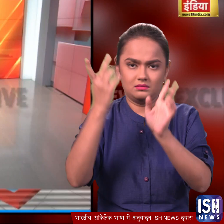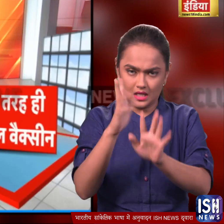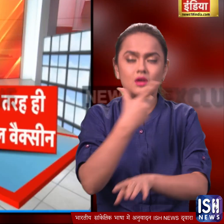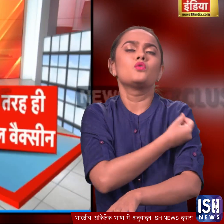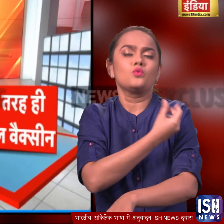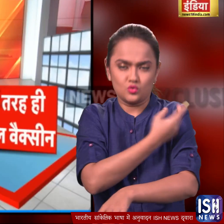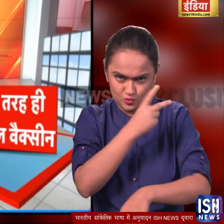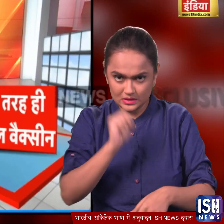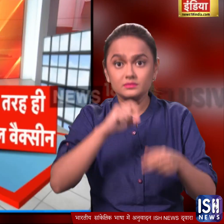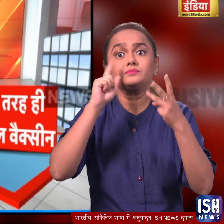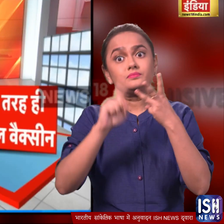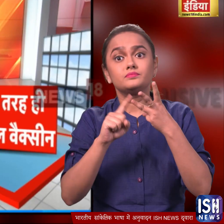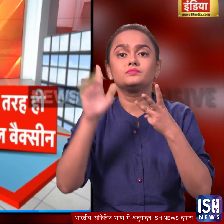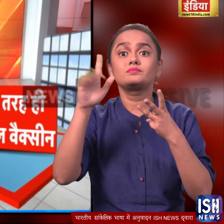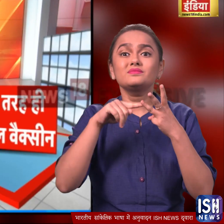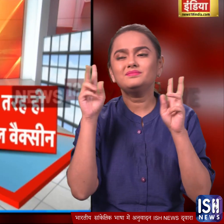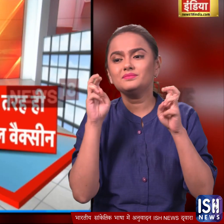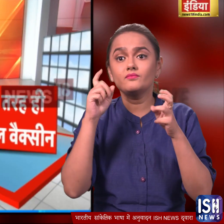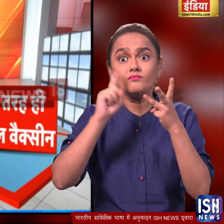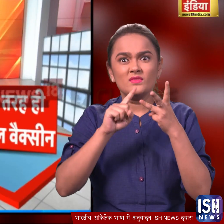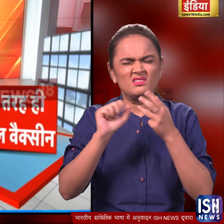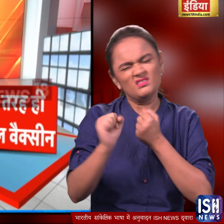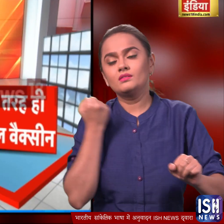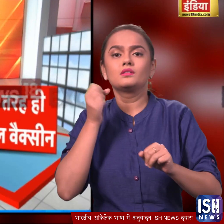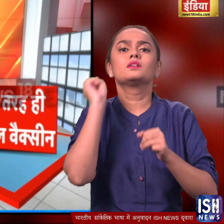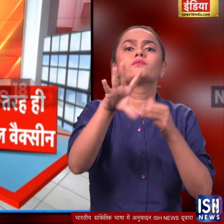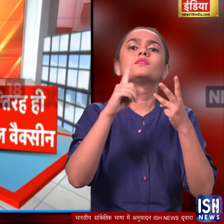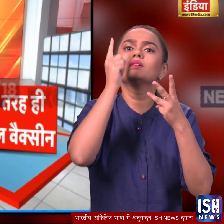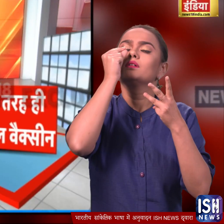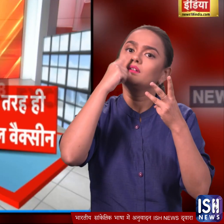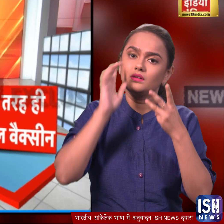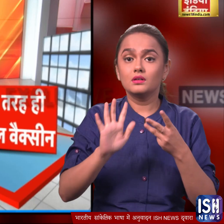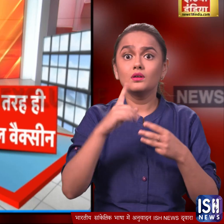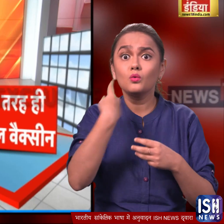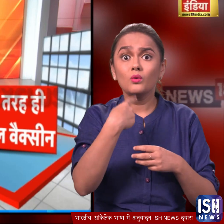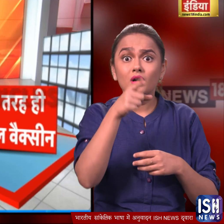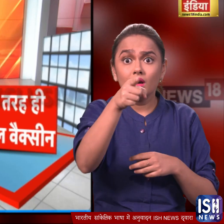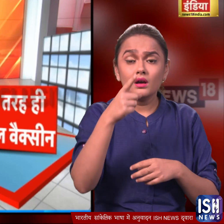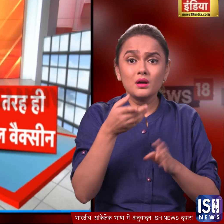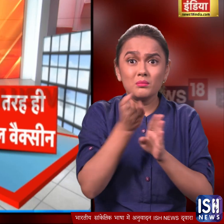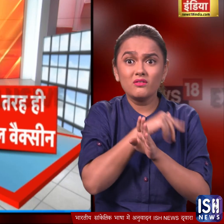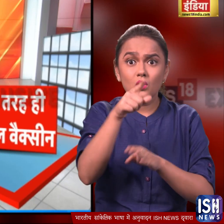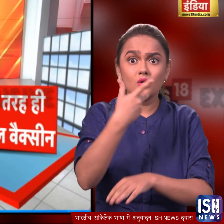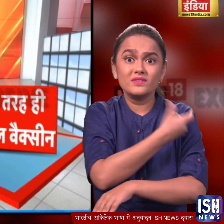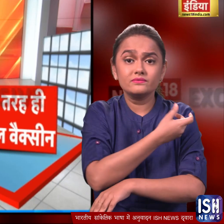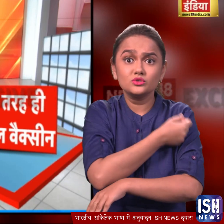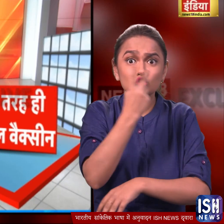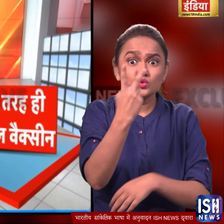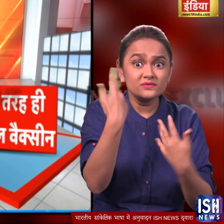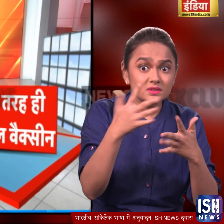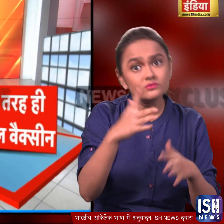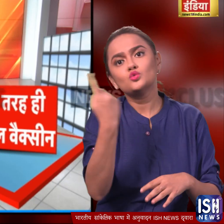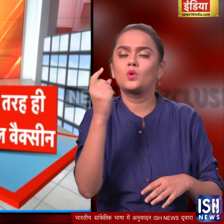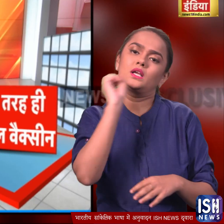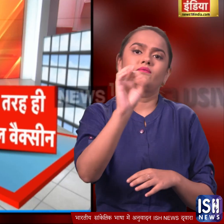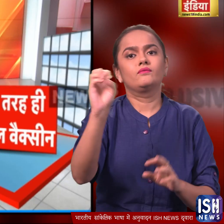मतलब यह कि ऐसी वैक्सीन होगी जो बूस्टर डोज की तरह इस्तेमाल होगी। ऐसे लोगों को ही दी जाएगी जिन्हें पहले से किसी दूसरी वैक्सीन की दोनों